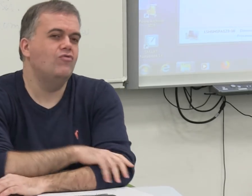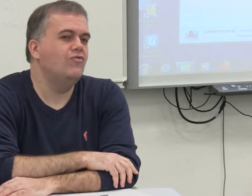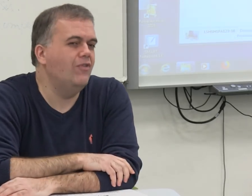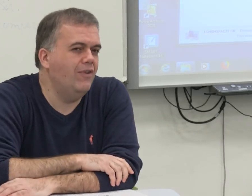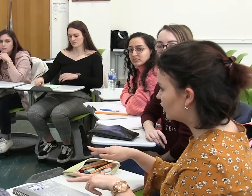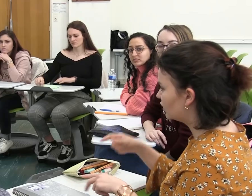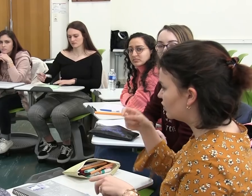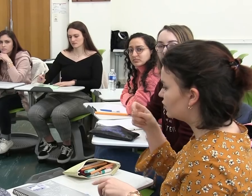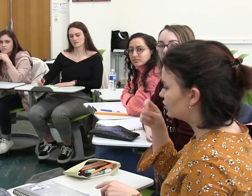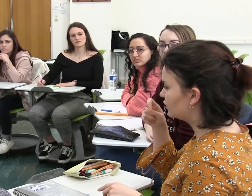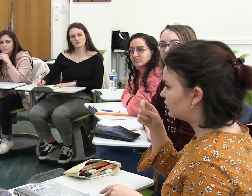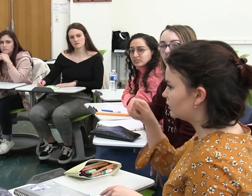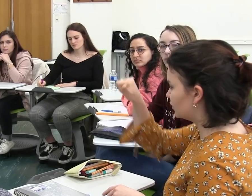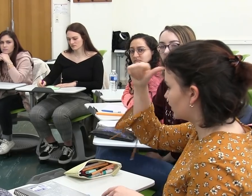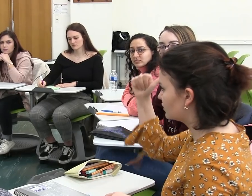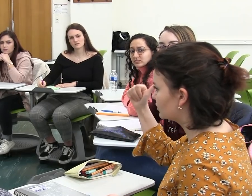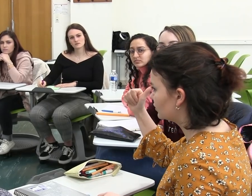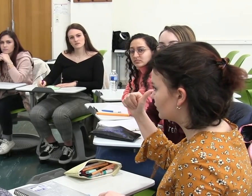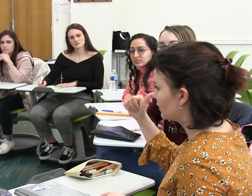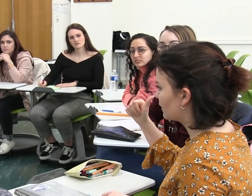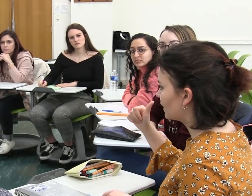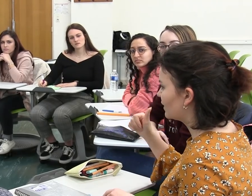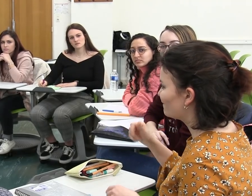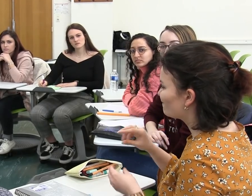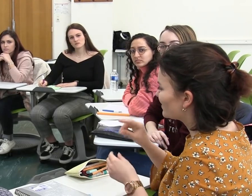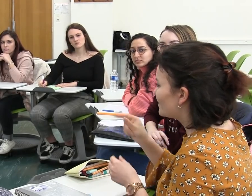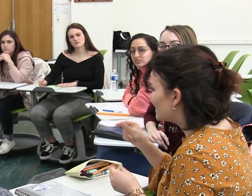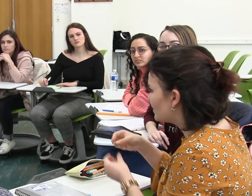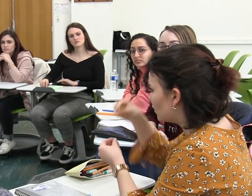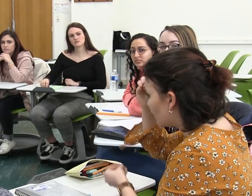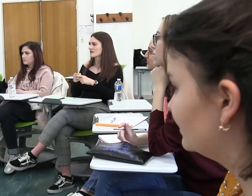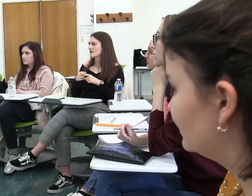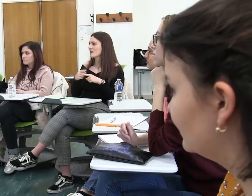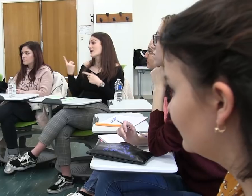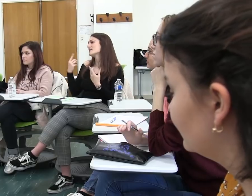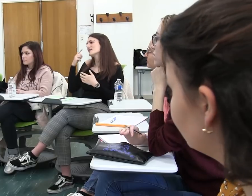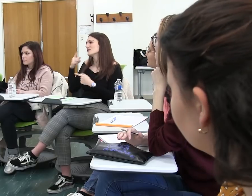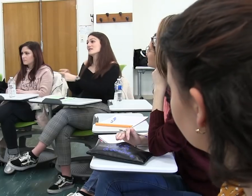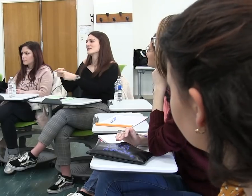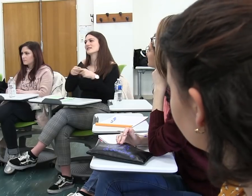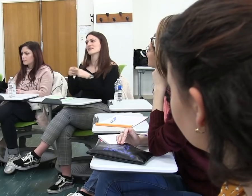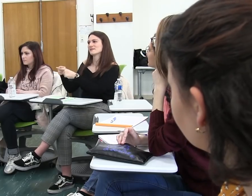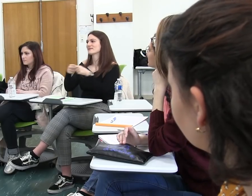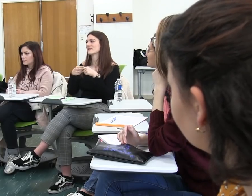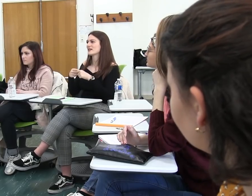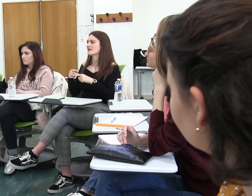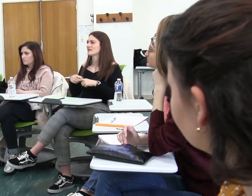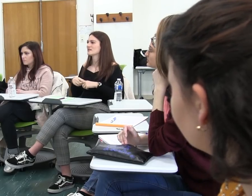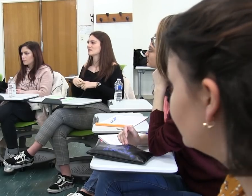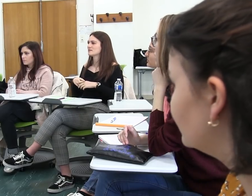La langue des signes n'est pas réservée aux personnes sourdes ou malentendantes. Léa, Rémi et leurs camarades sont entendants et apprennent la langue des signes à l'Université de Lorraine depuis 3